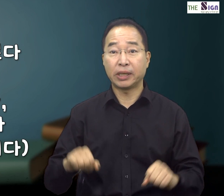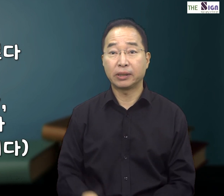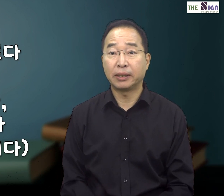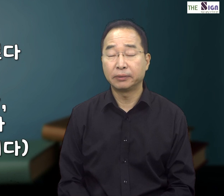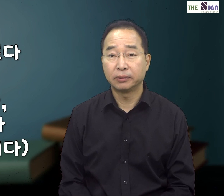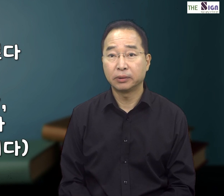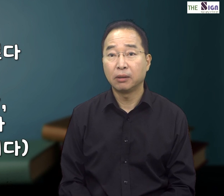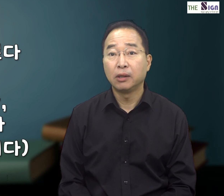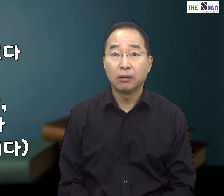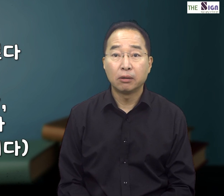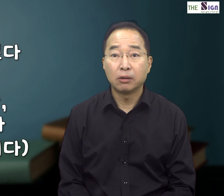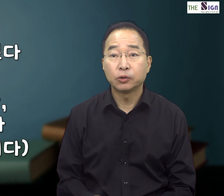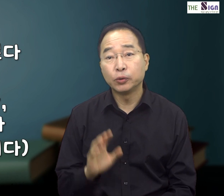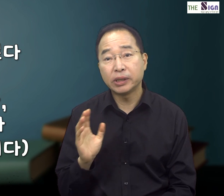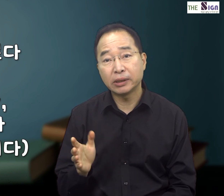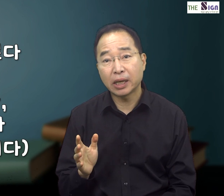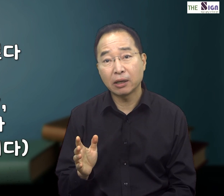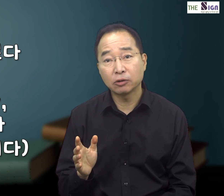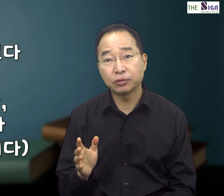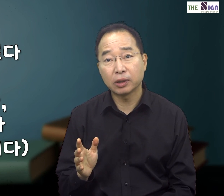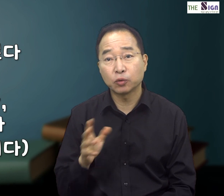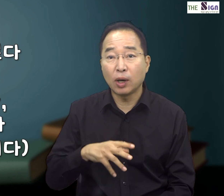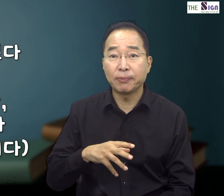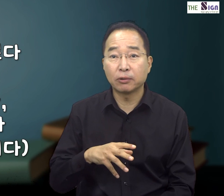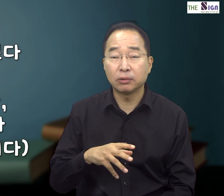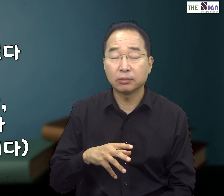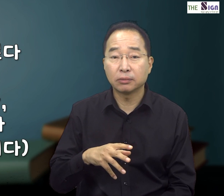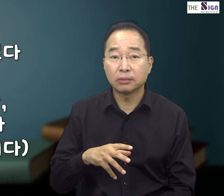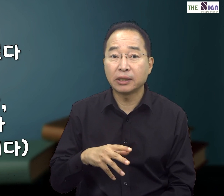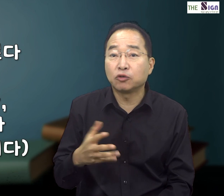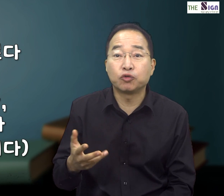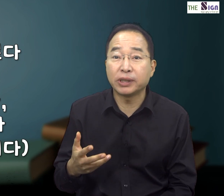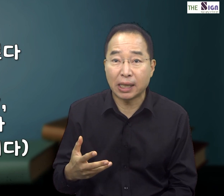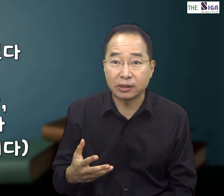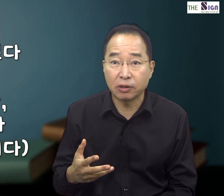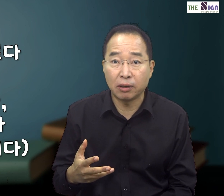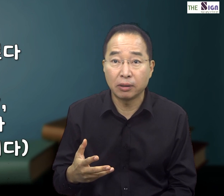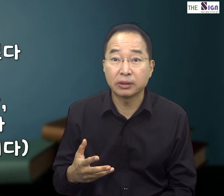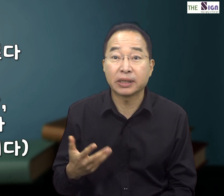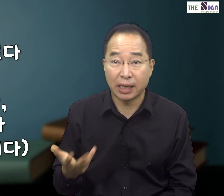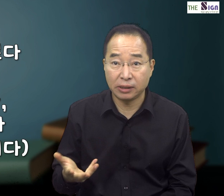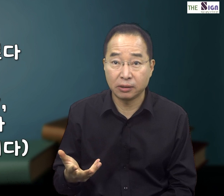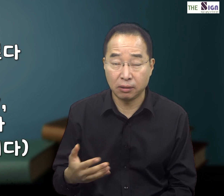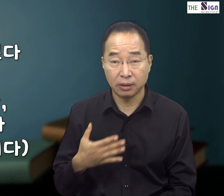존재한다. 존재한다라는 것도 되고 또 한편으로 나 아직 죽지 않았어. 살아있어. 나